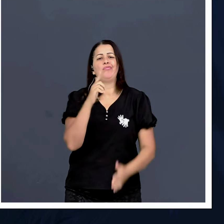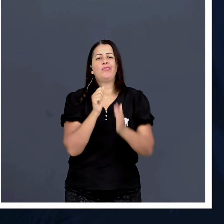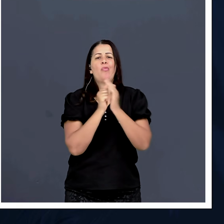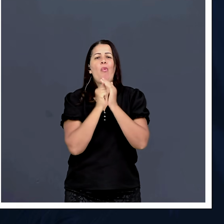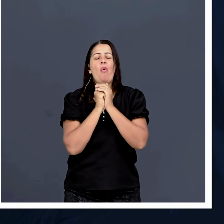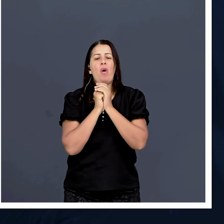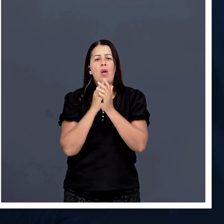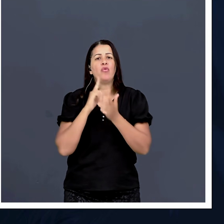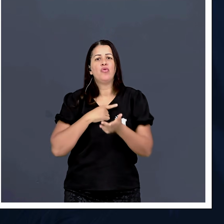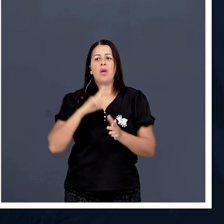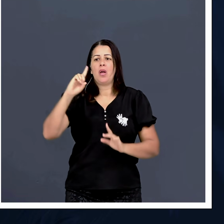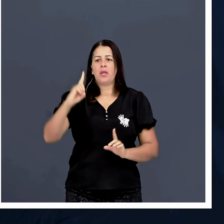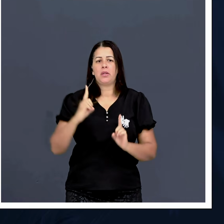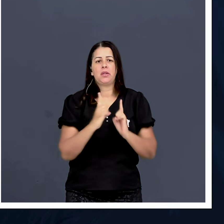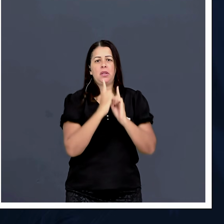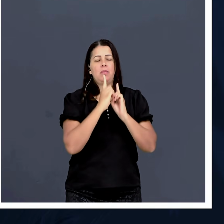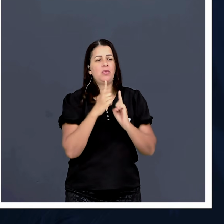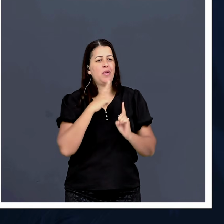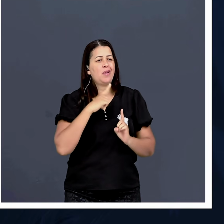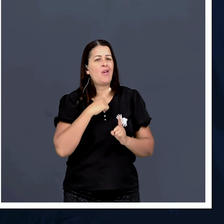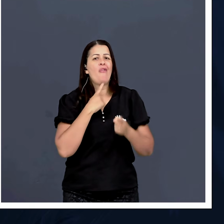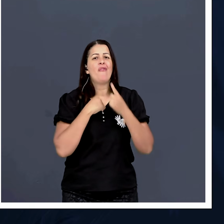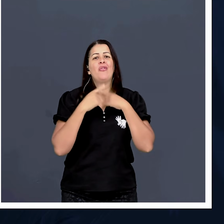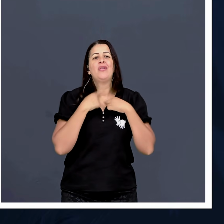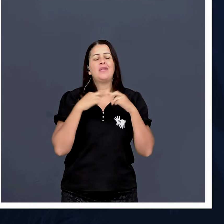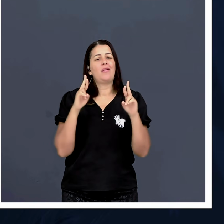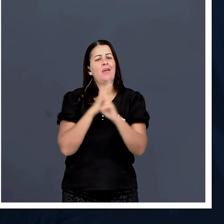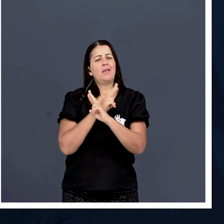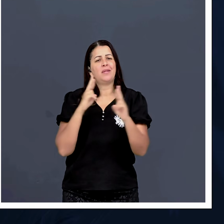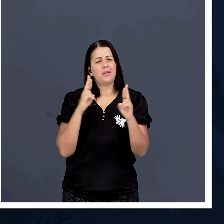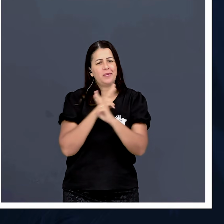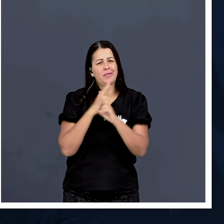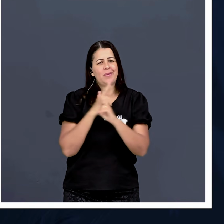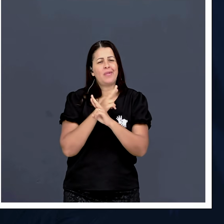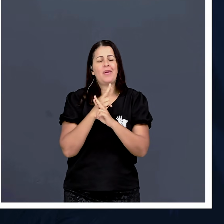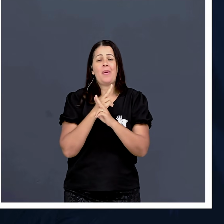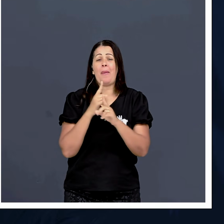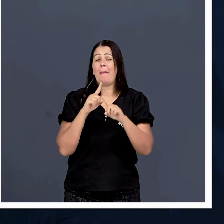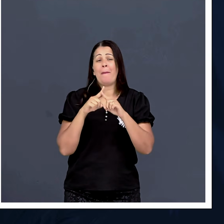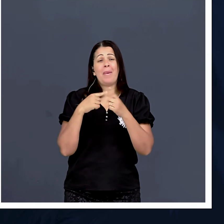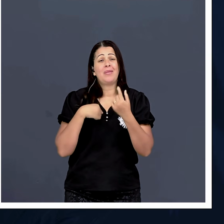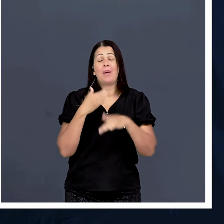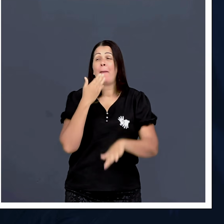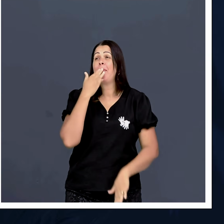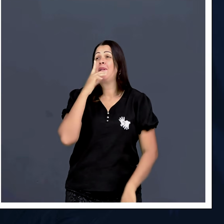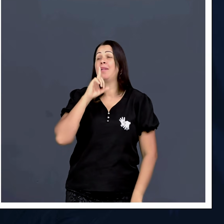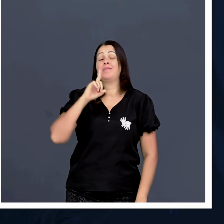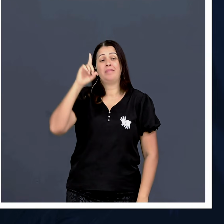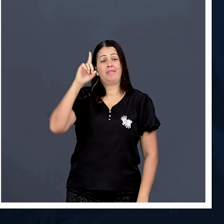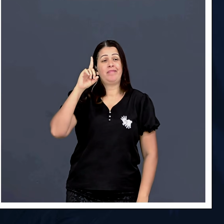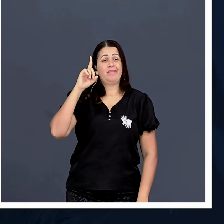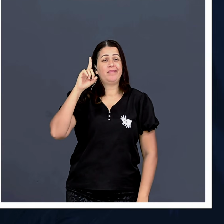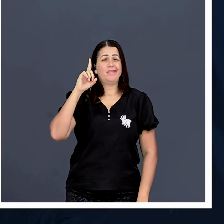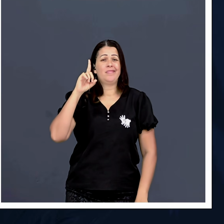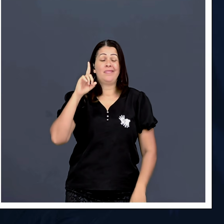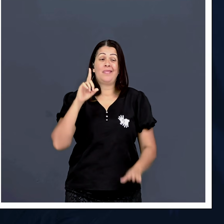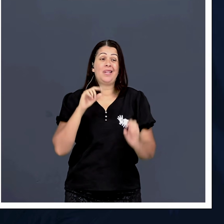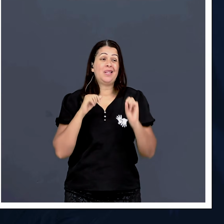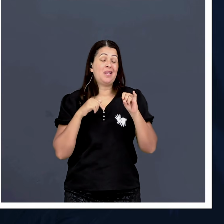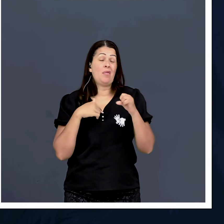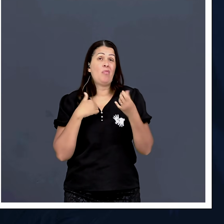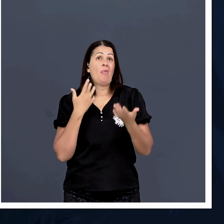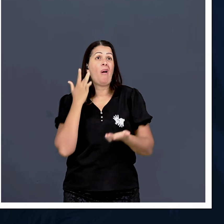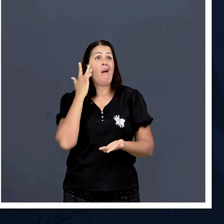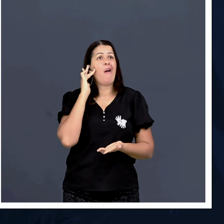já atendi pessoas que tinham vontade de ter um relacionamento duradouro, mas nunca pediu isso ao Senhor. Disse, não, eu não acho